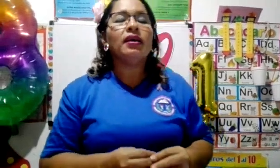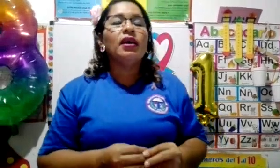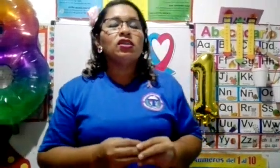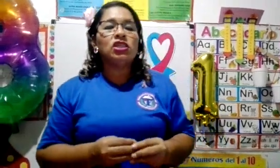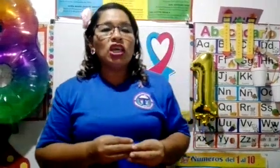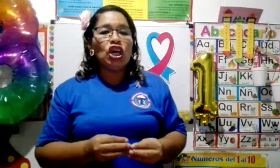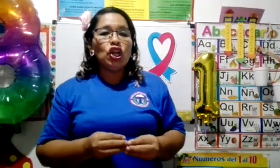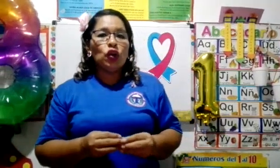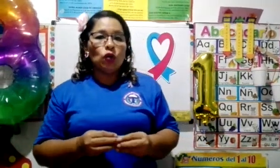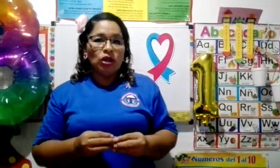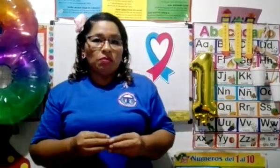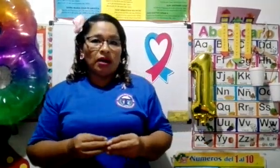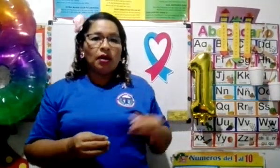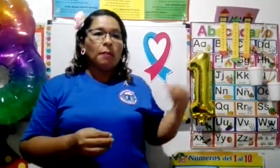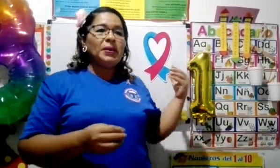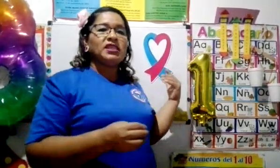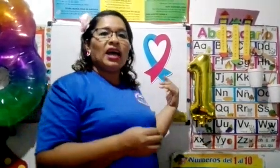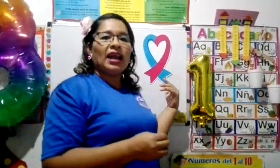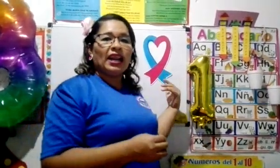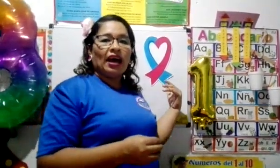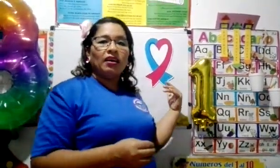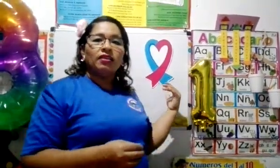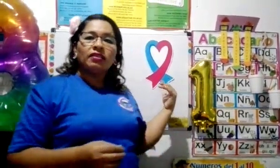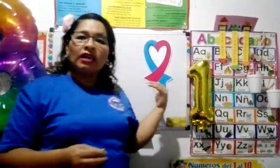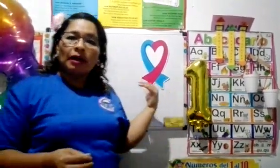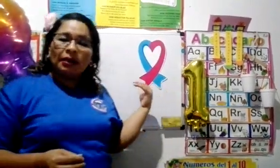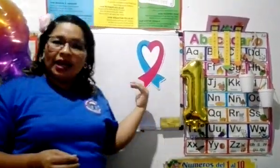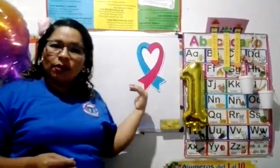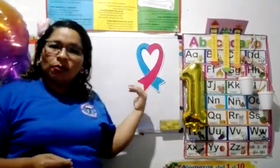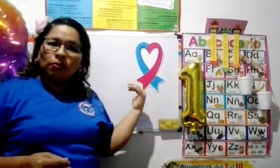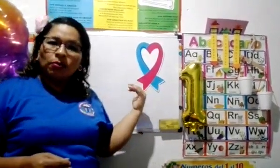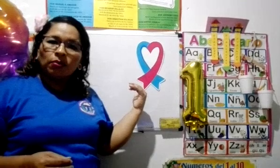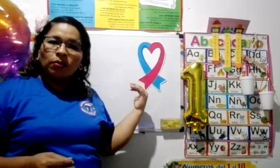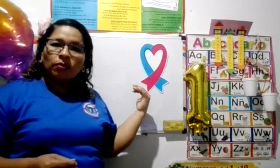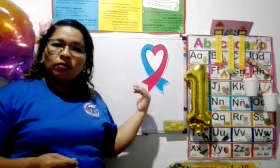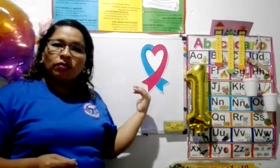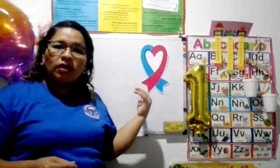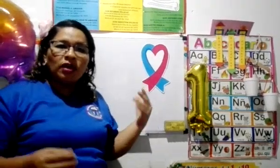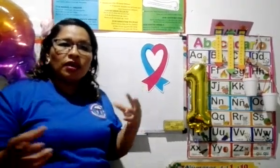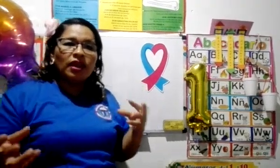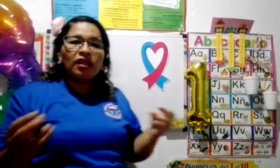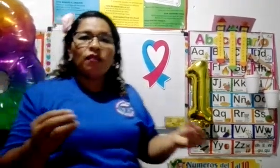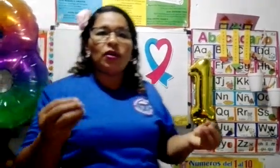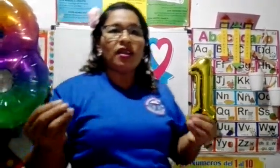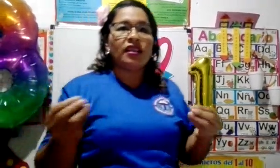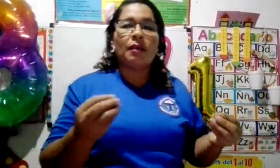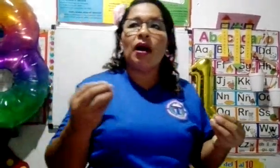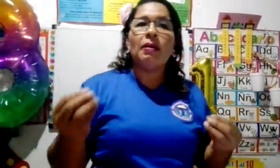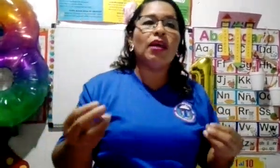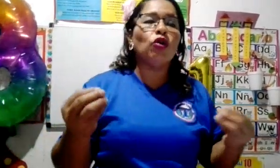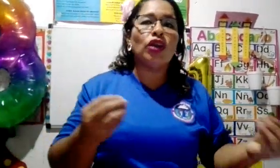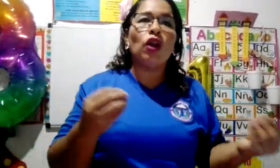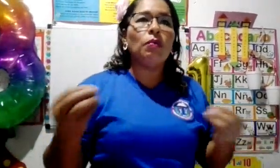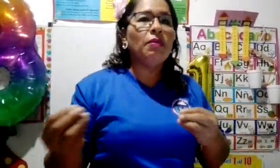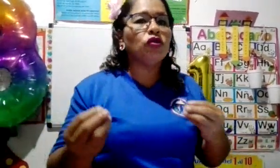sinónimas. Pizarra, tablero, sí, de diferente. Estamos hablando de lo mismo,